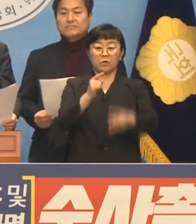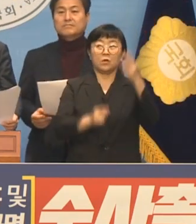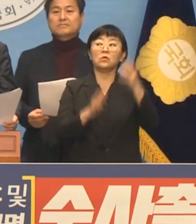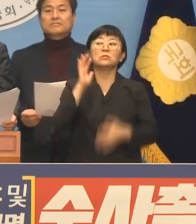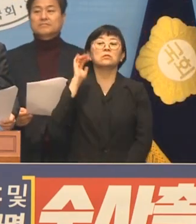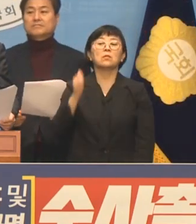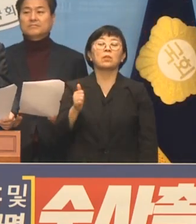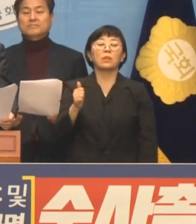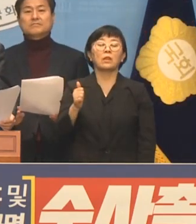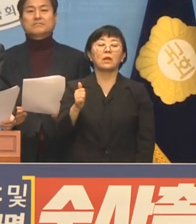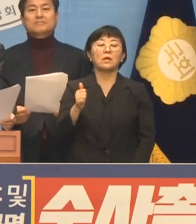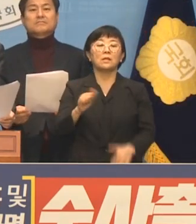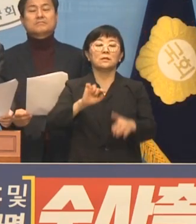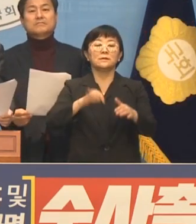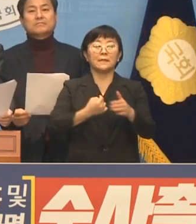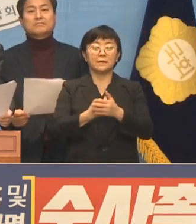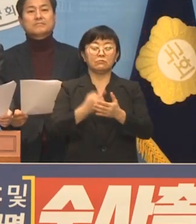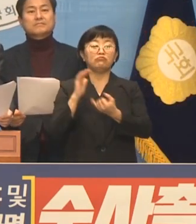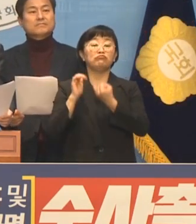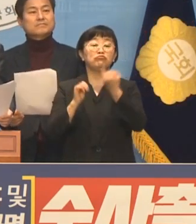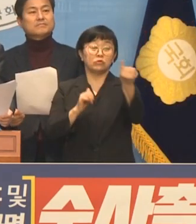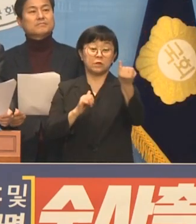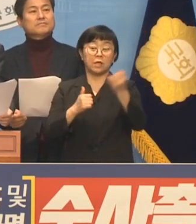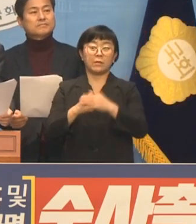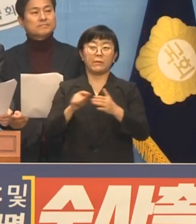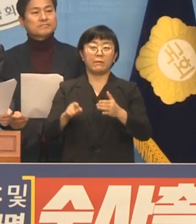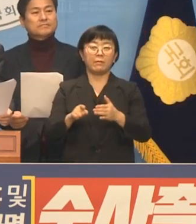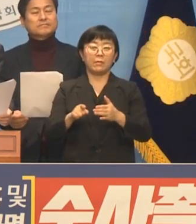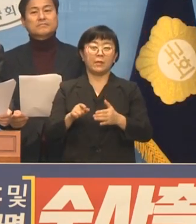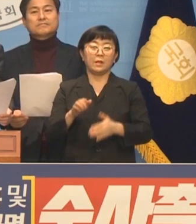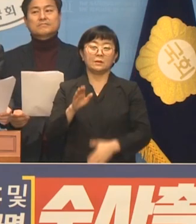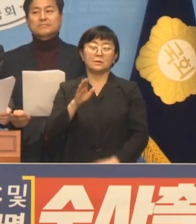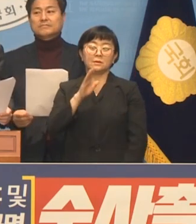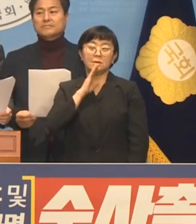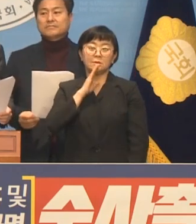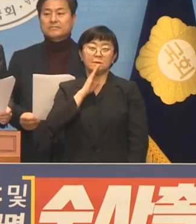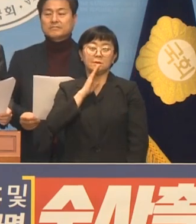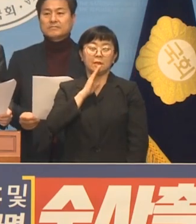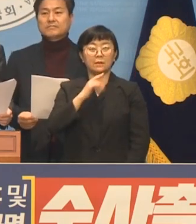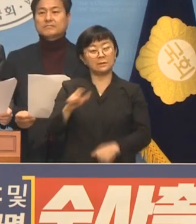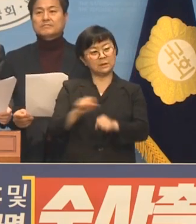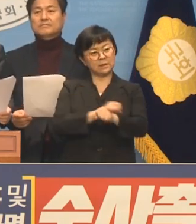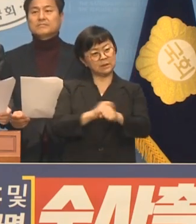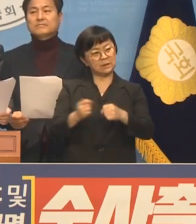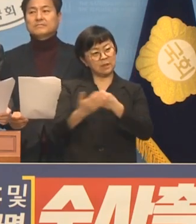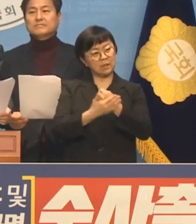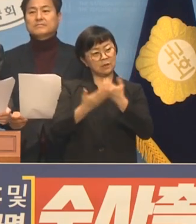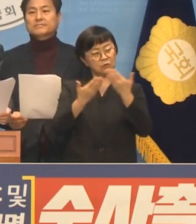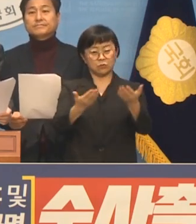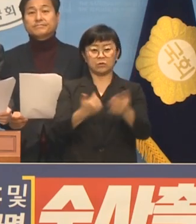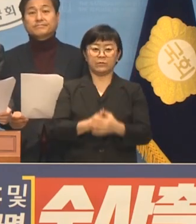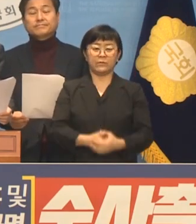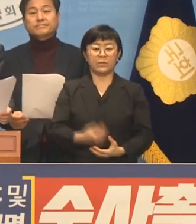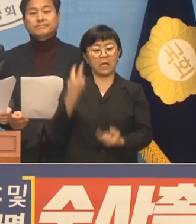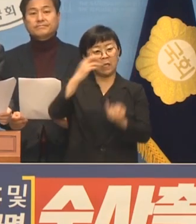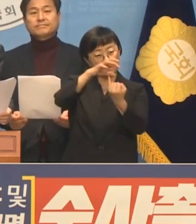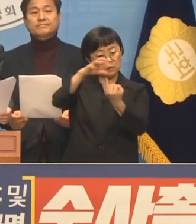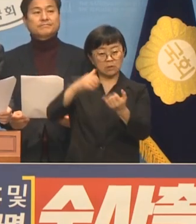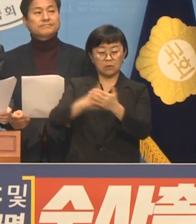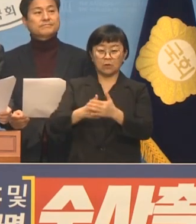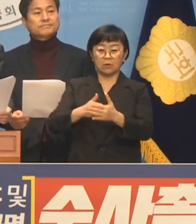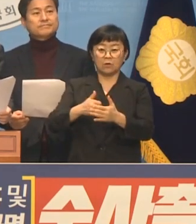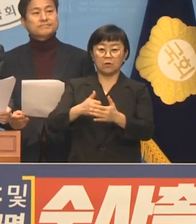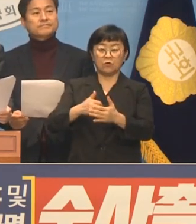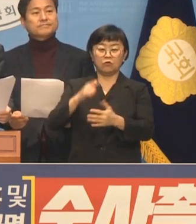윤 대통령은 자신 부인에게만 신성불가침한 특혜를 부여하고 있습니다. 자연인